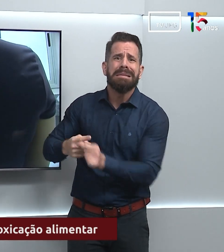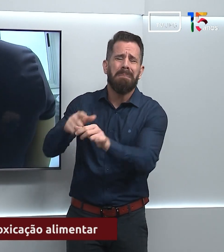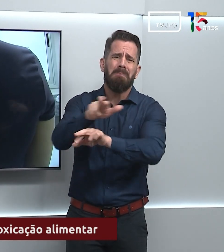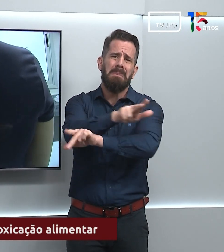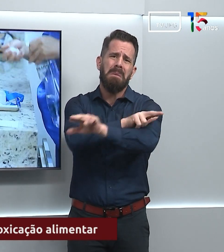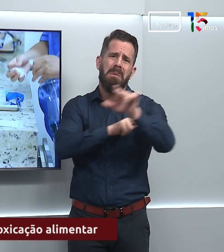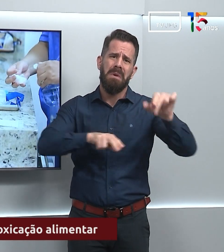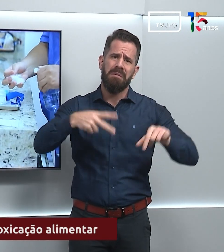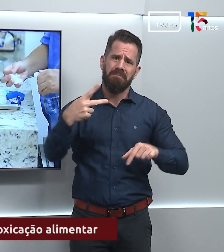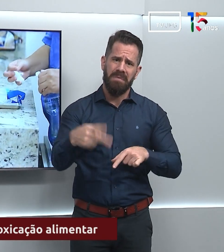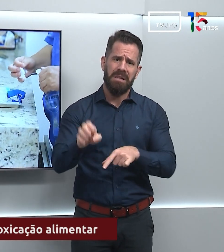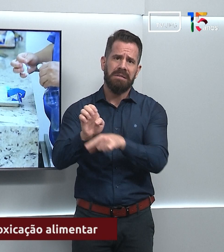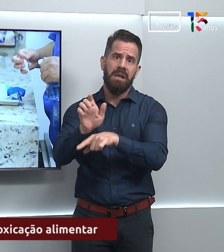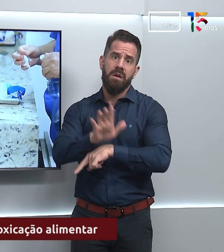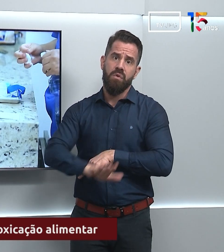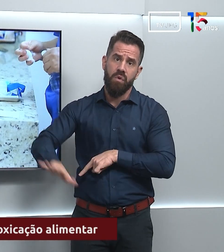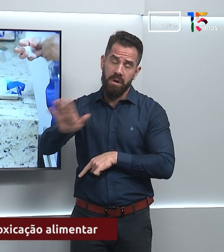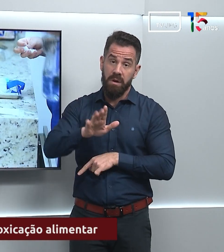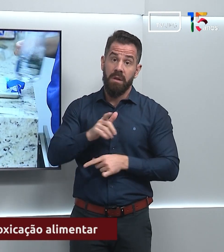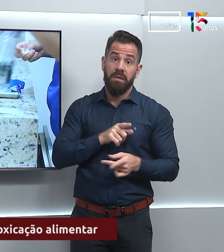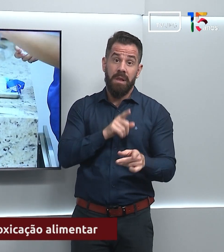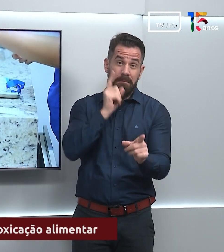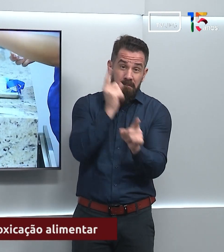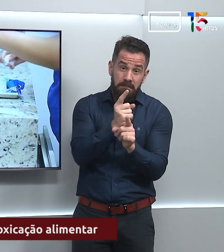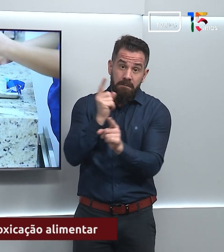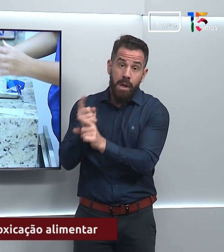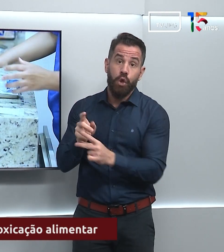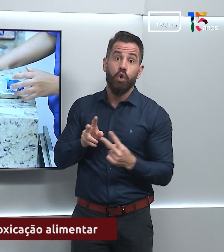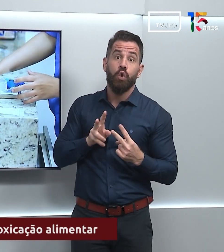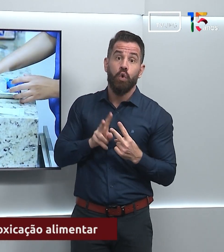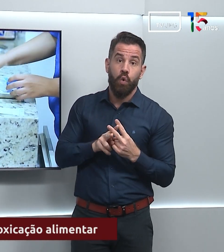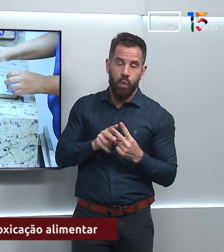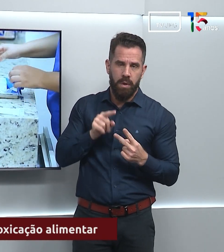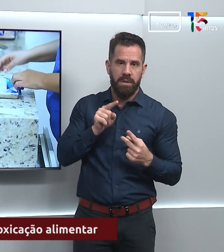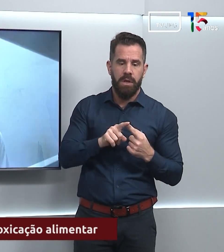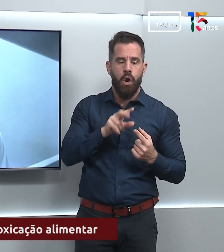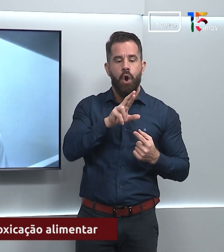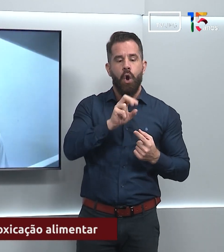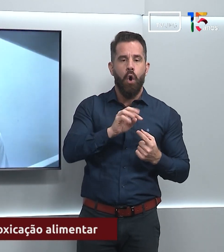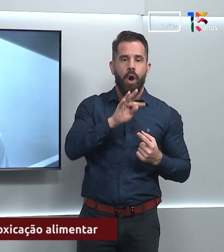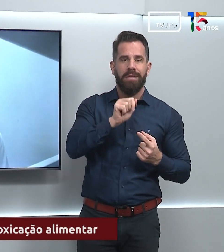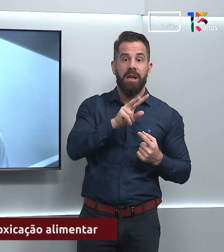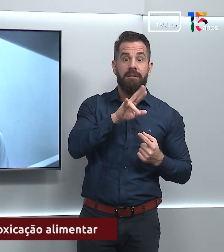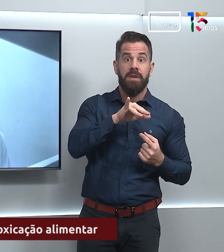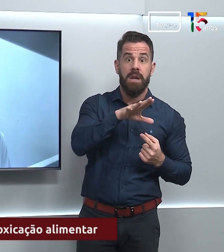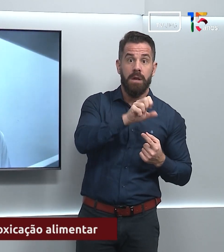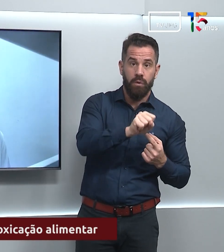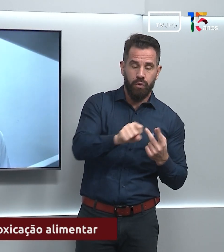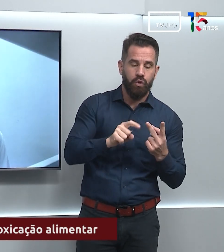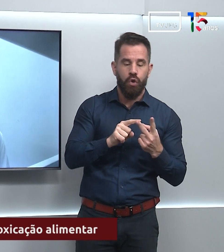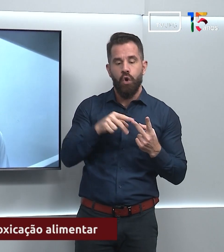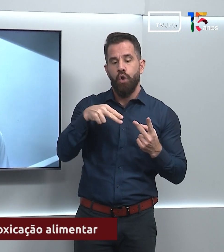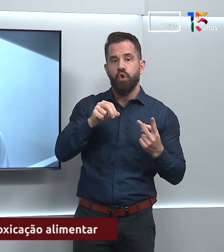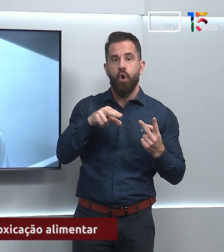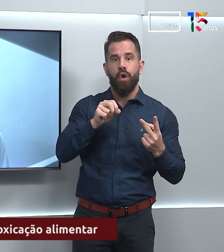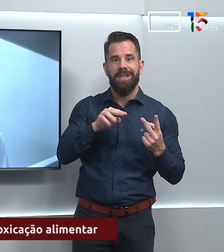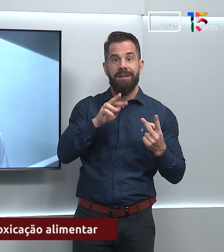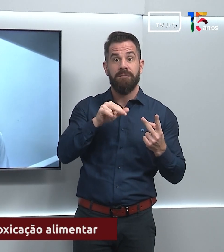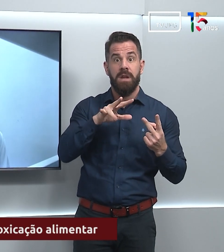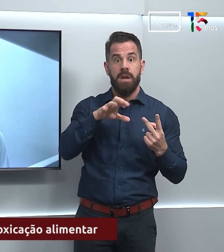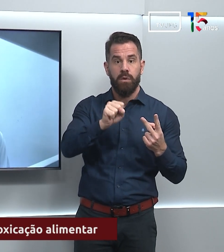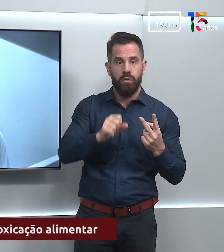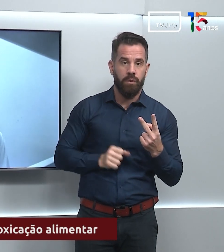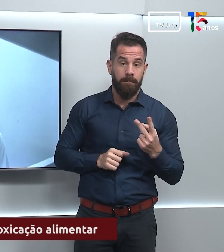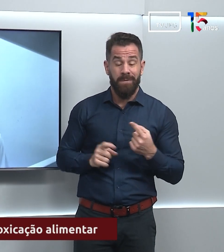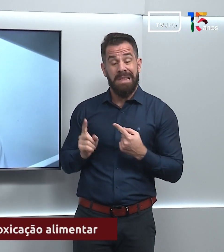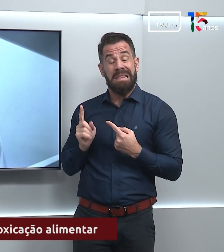Especialistas identificaram 2 causas, o rotavírus e o norovírus. O rotavírus ele preocupa mais. Ele geralmente está